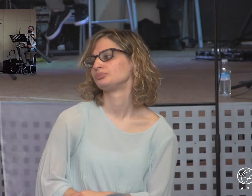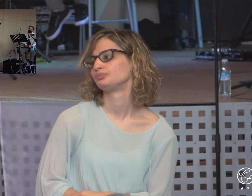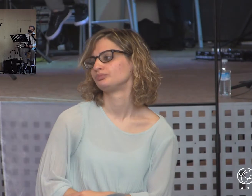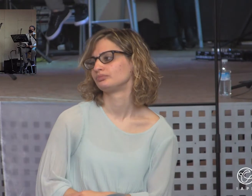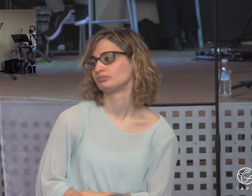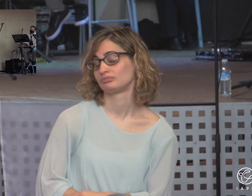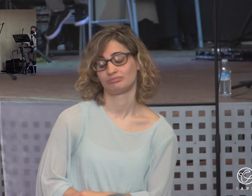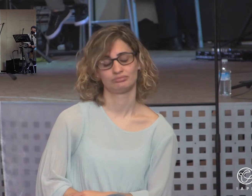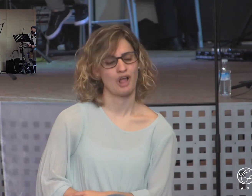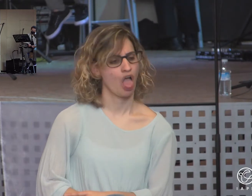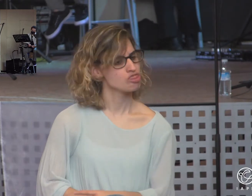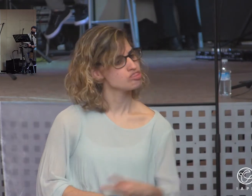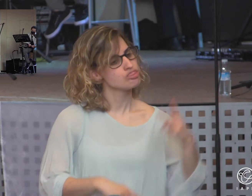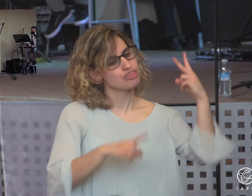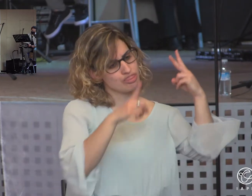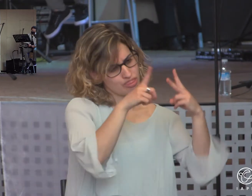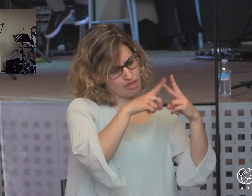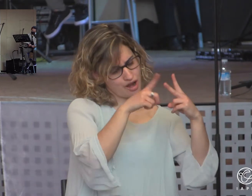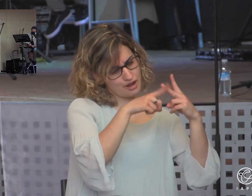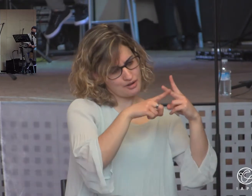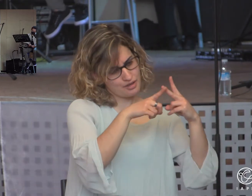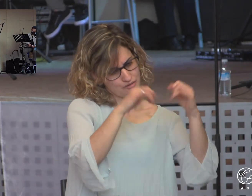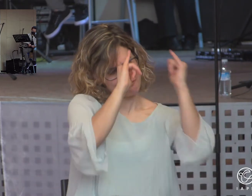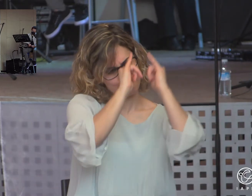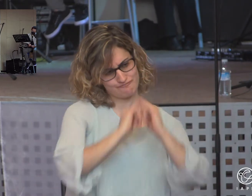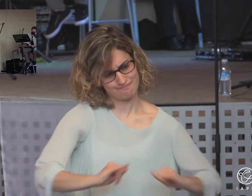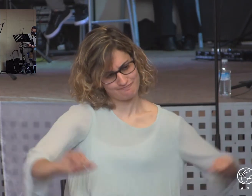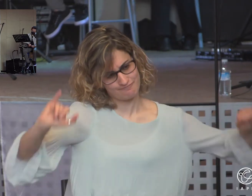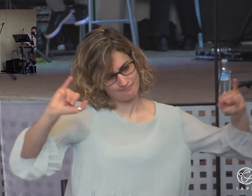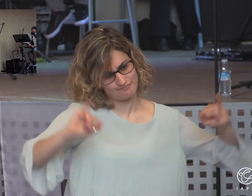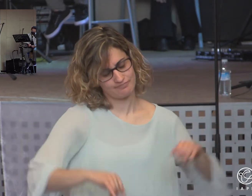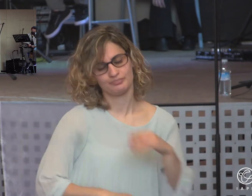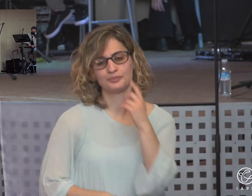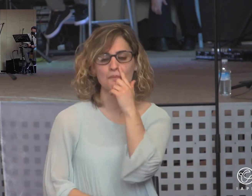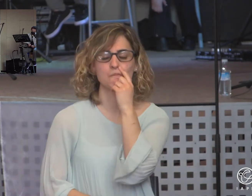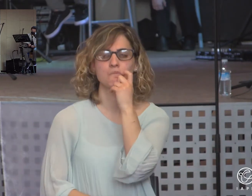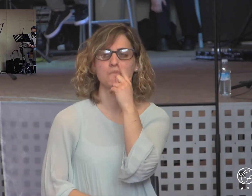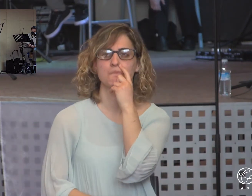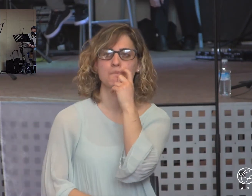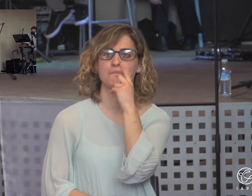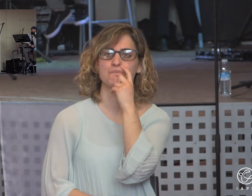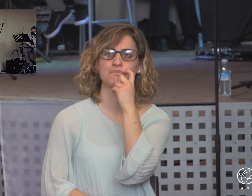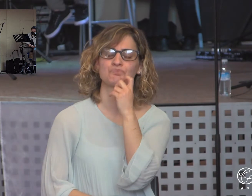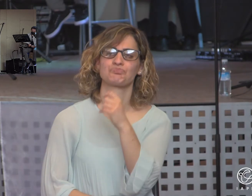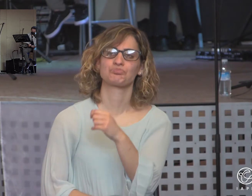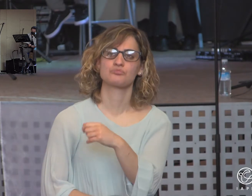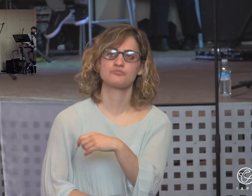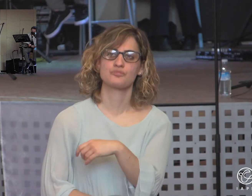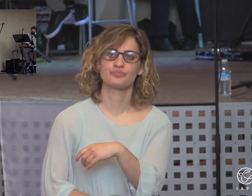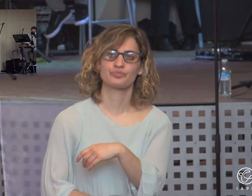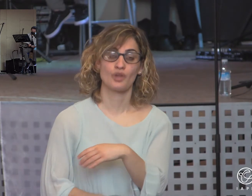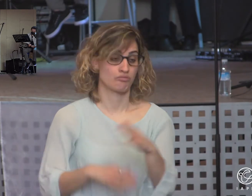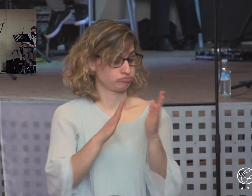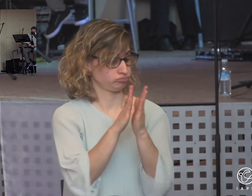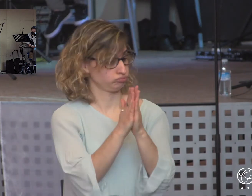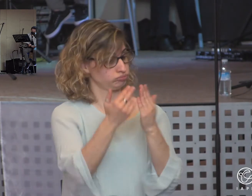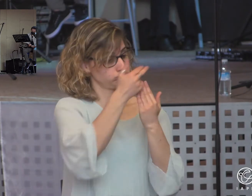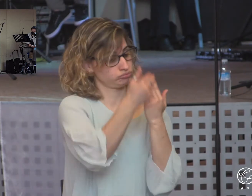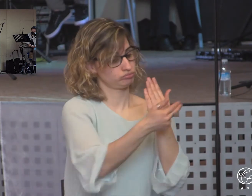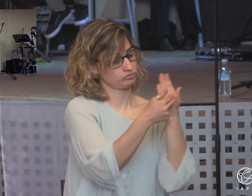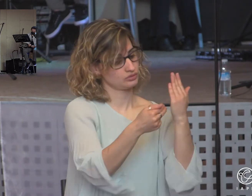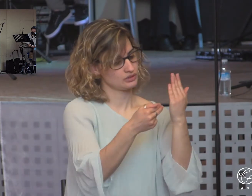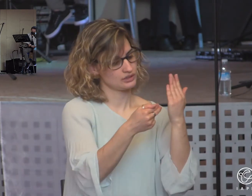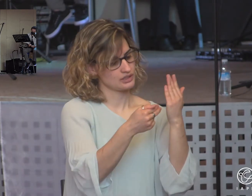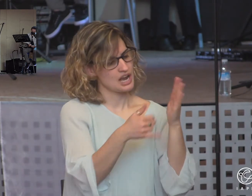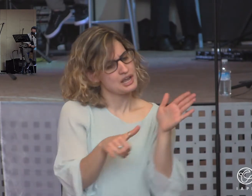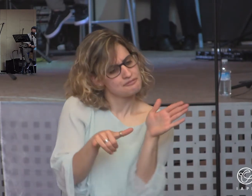estaba cerca la celebración de los judíos nuevamente, y Jesús sube a Jerusalén